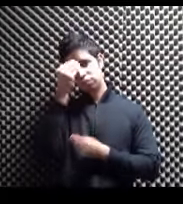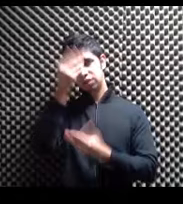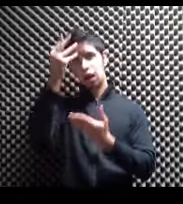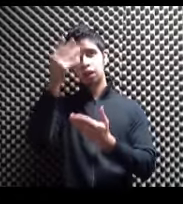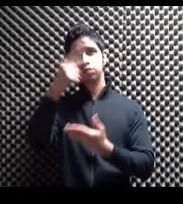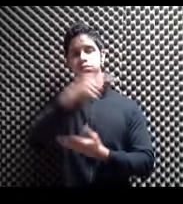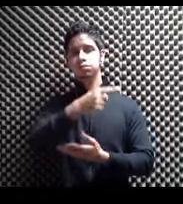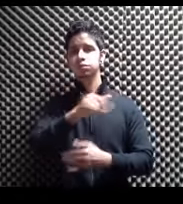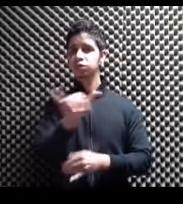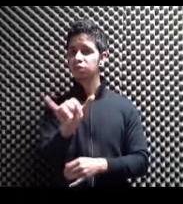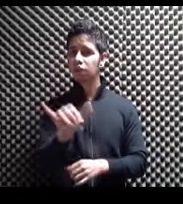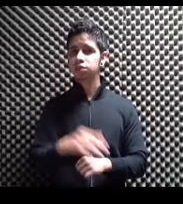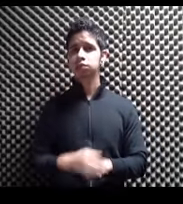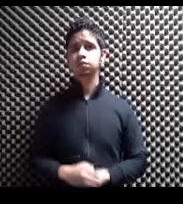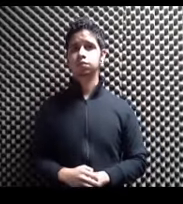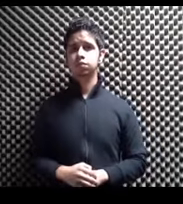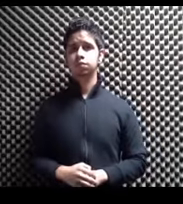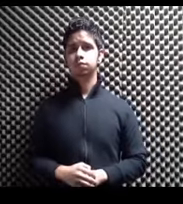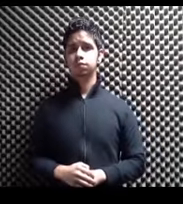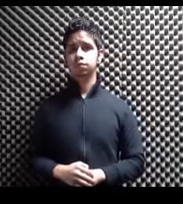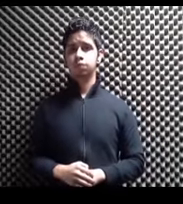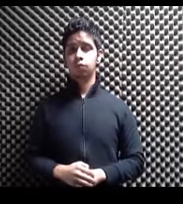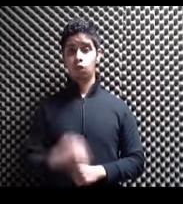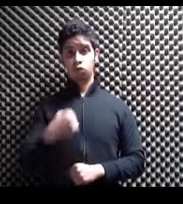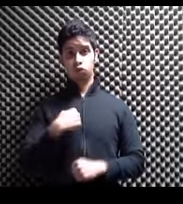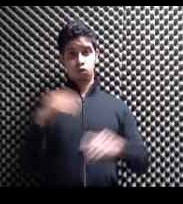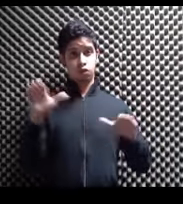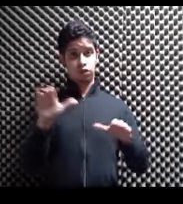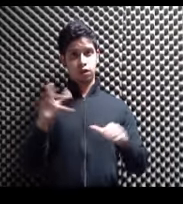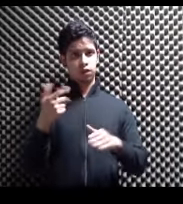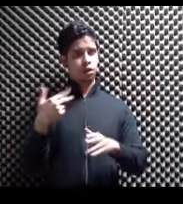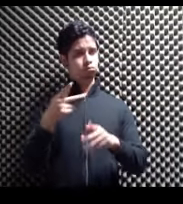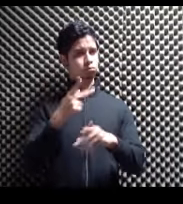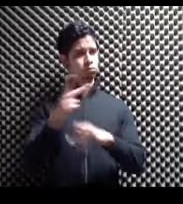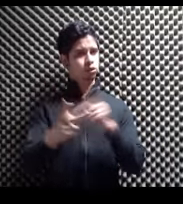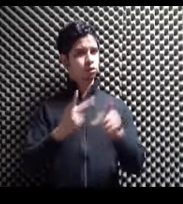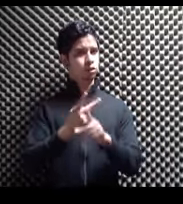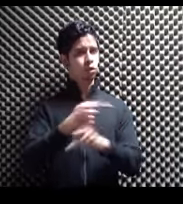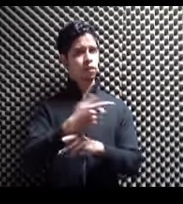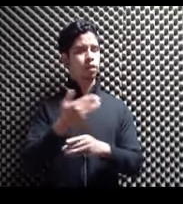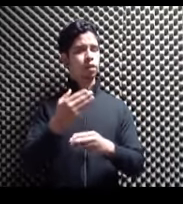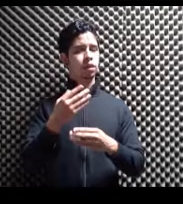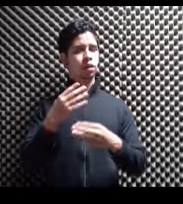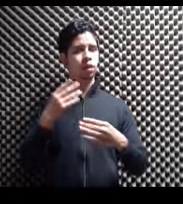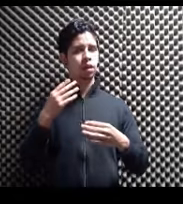yo diseñé este tipo de camisetas realmente porque ya se me cae la cara de vergüenza